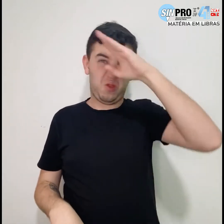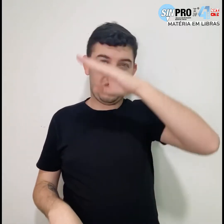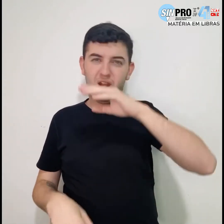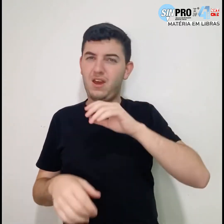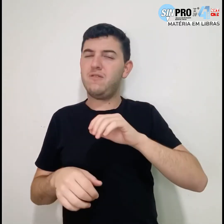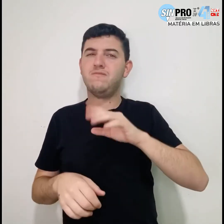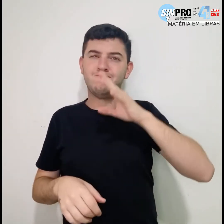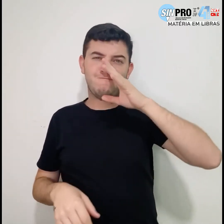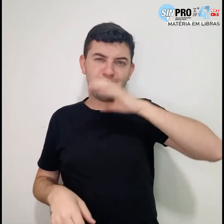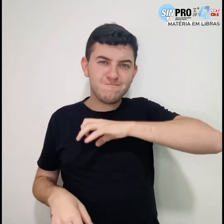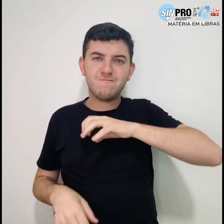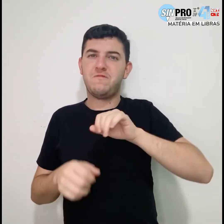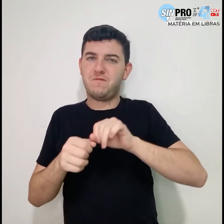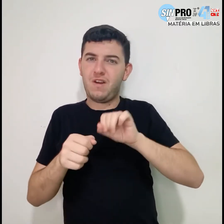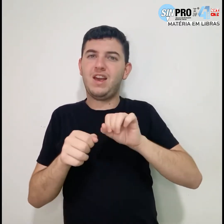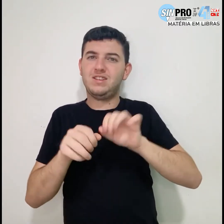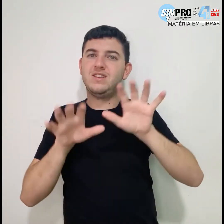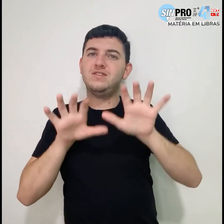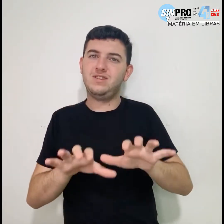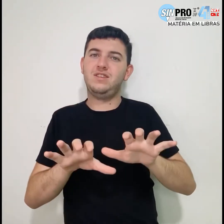e salvaram vidas e suas economias.